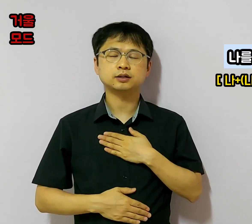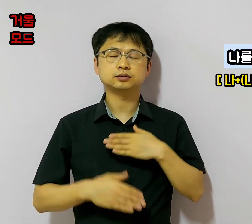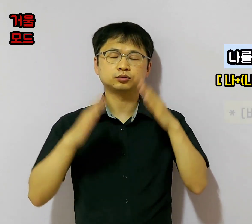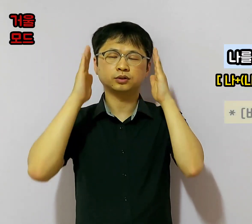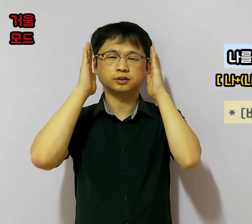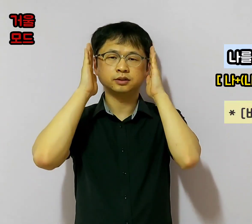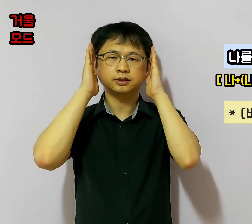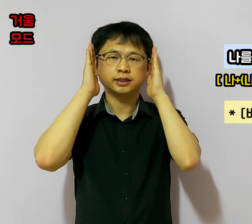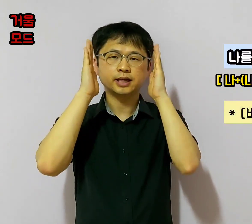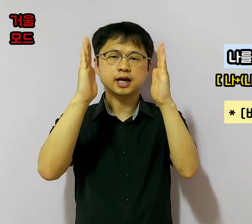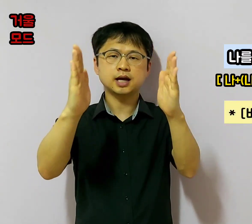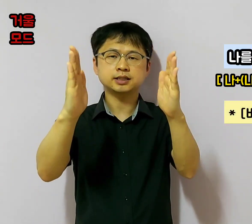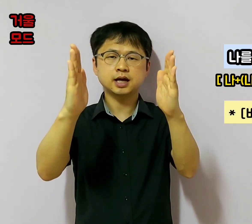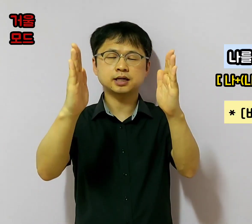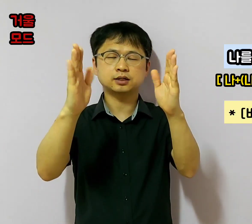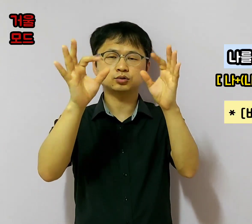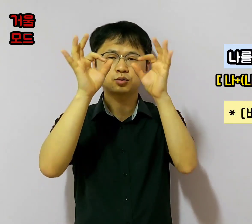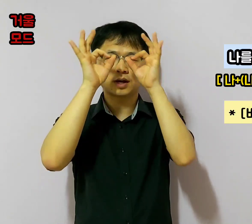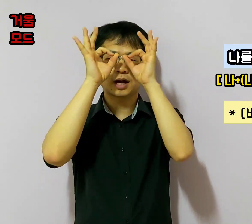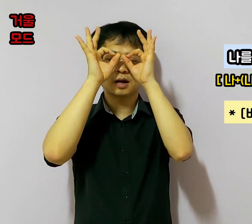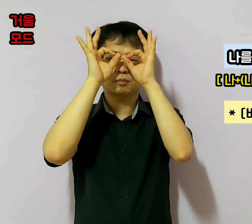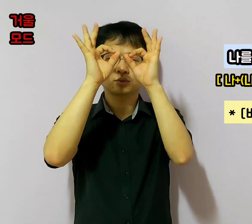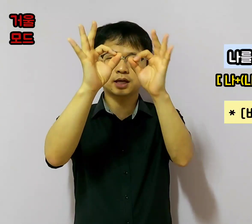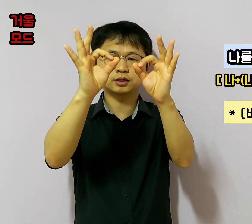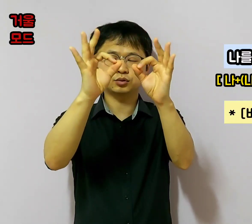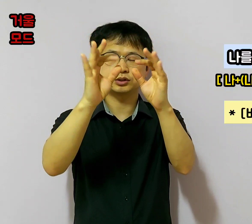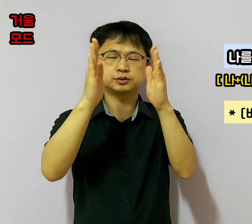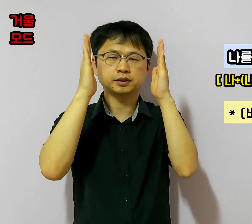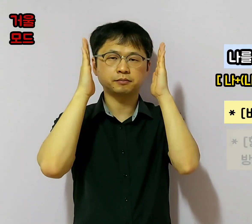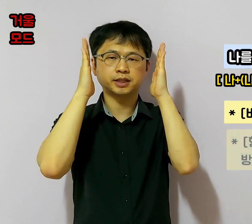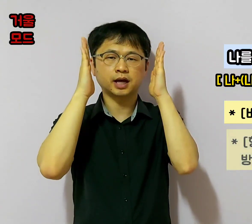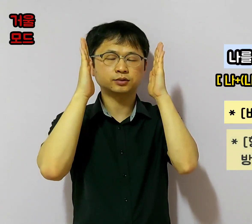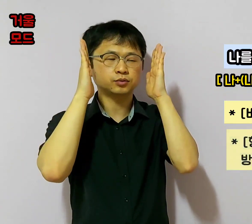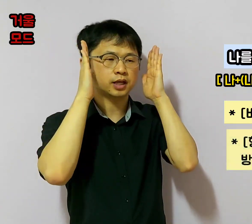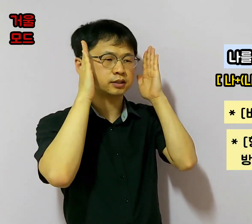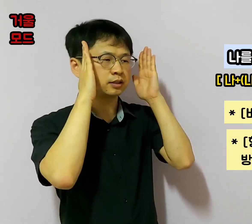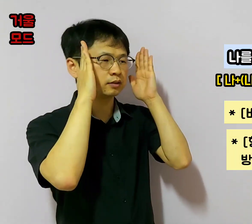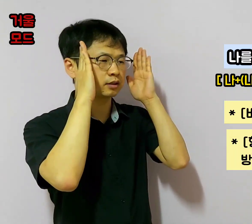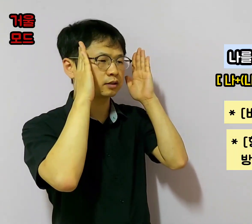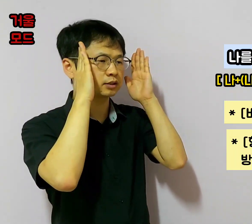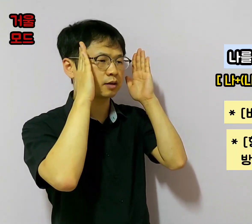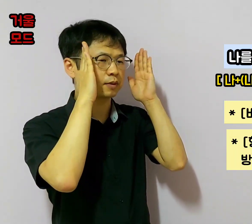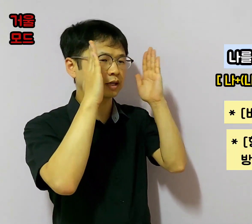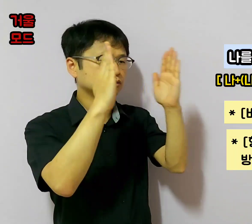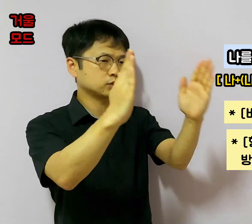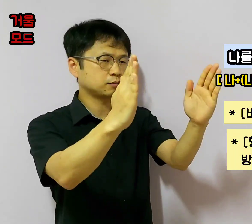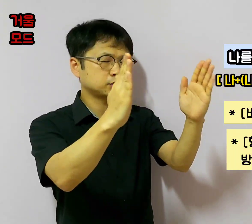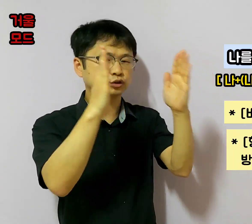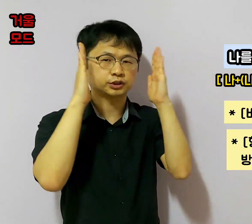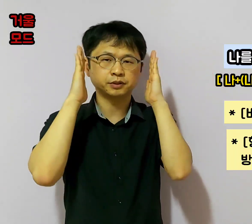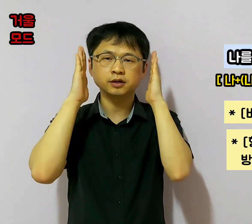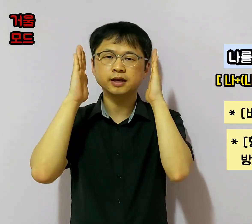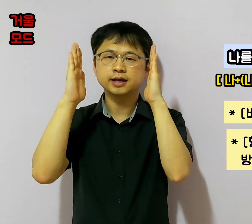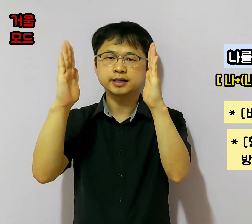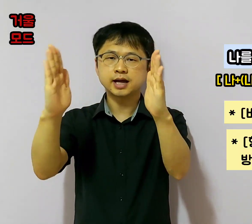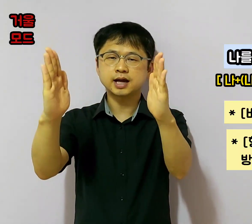라는 수어는 향하다 라는 수어와 보다 라는 수어 해주시면 됩니다. 손날을 어떤 특정한 방향으로 내밀어 주시면